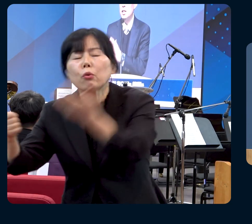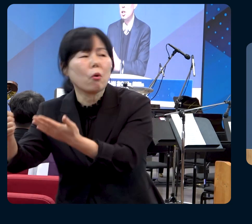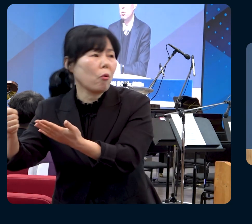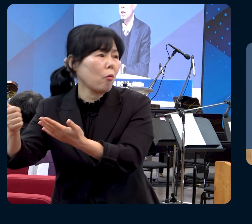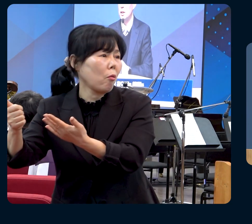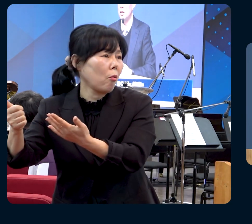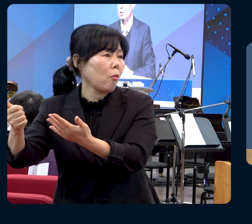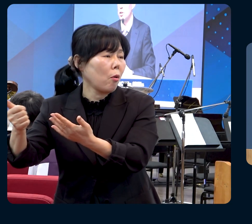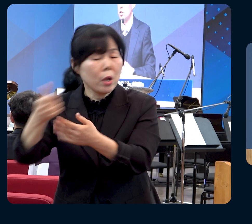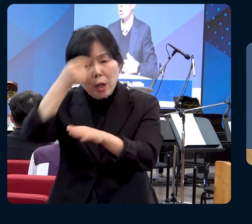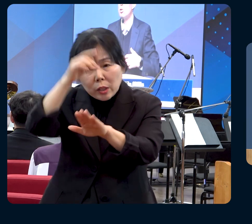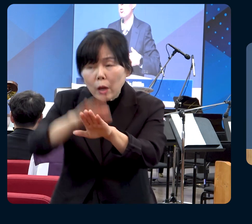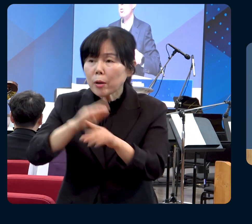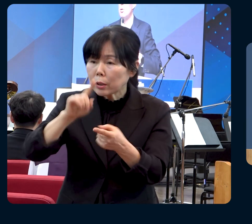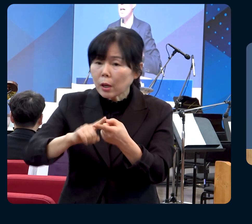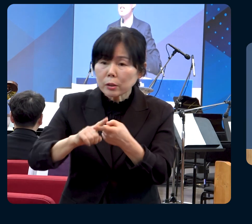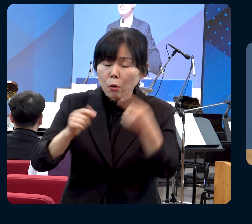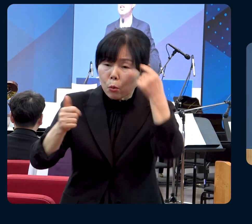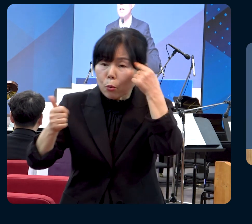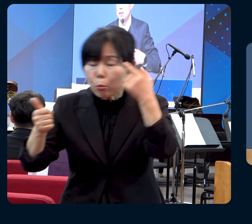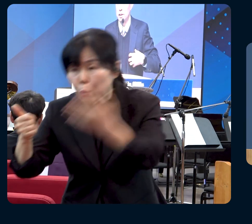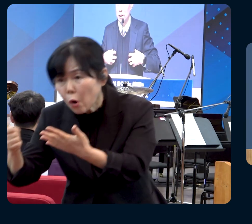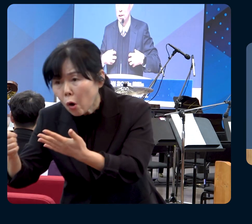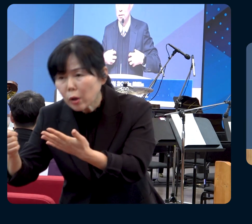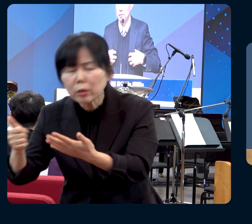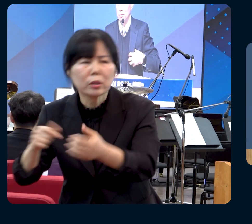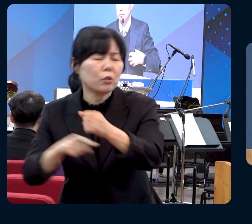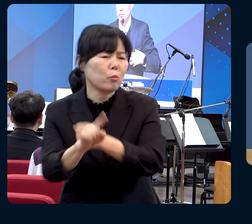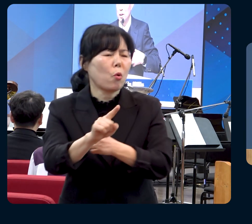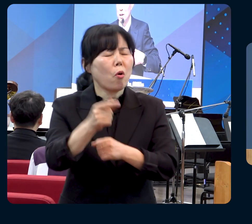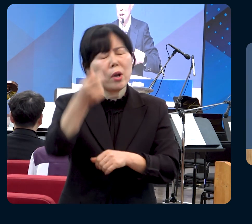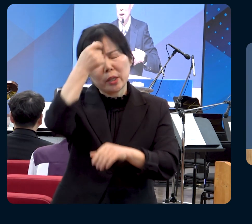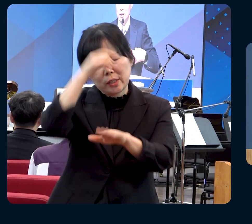예배에 대한 질문을 했다는 것은 영적으로 갈증이 있다는 얘기예요.